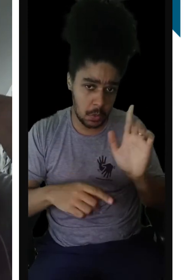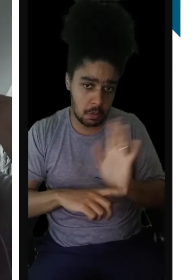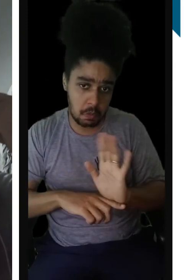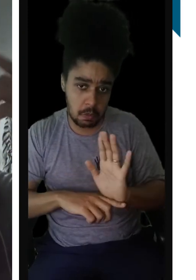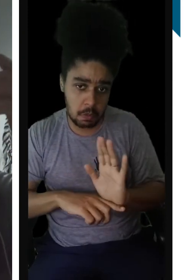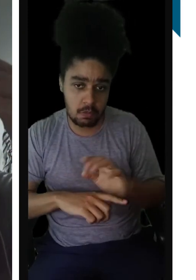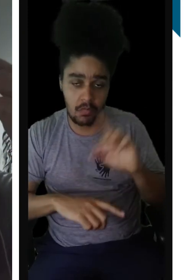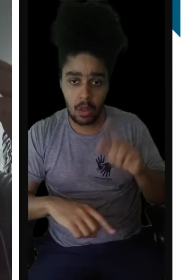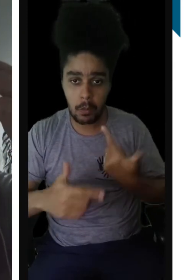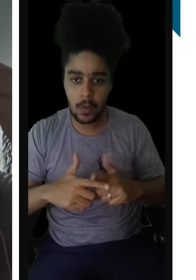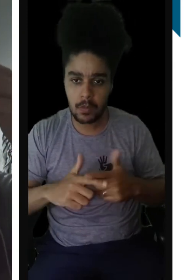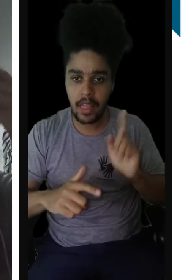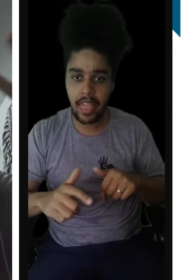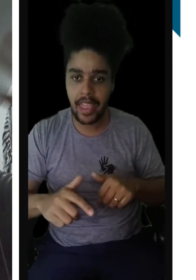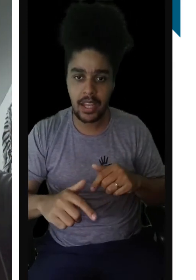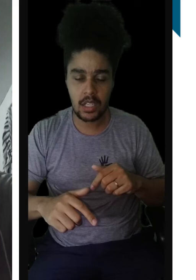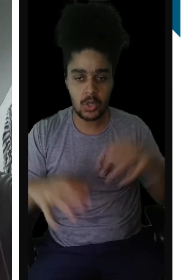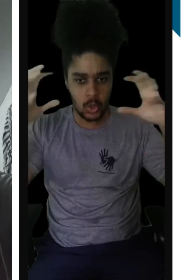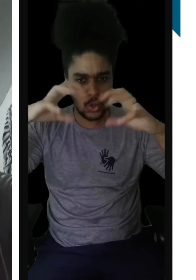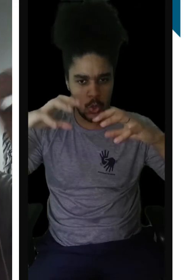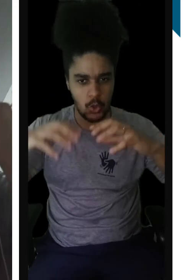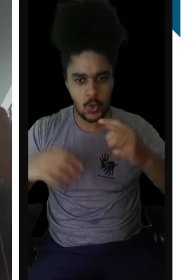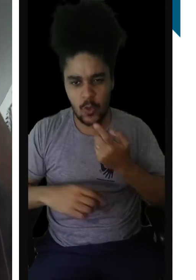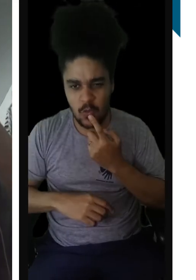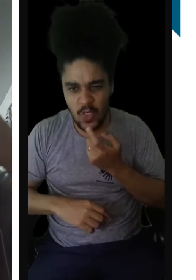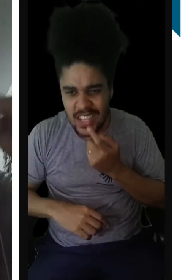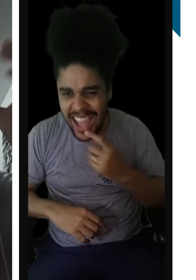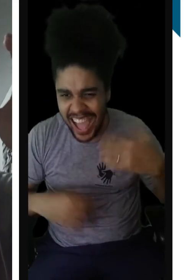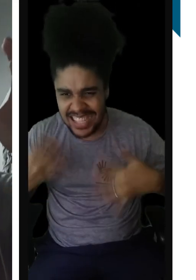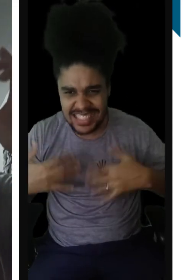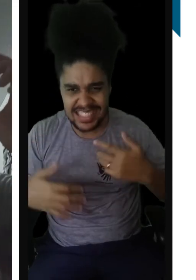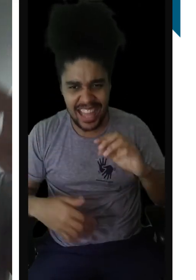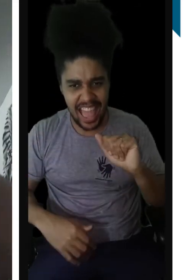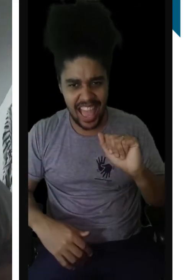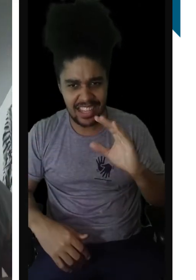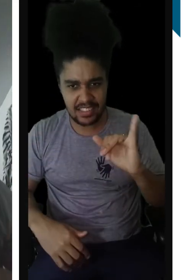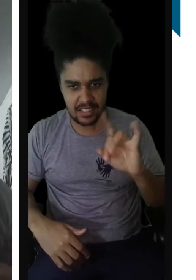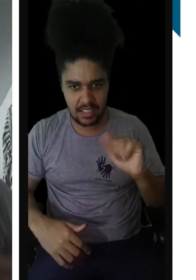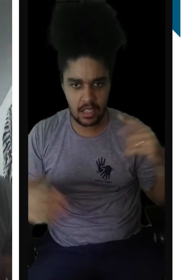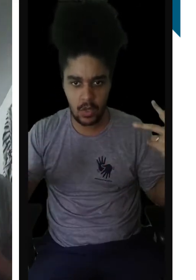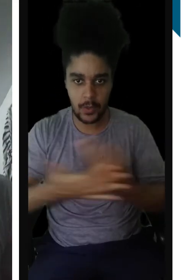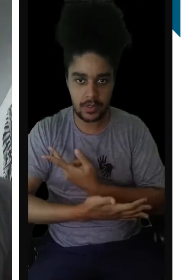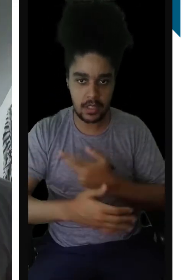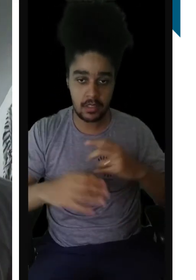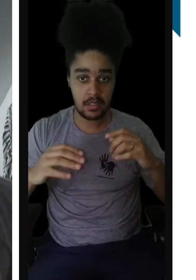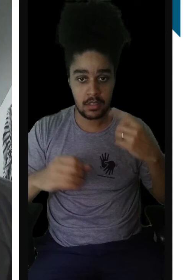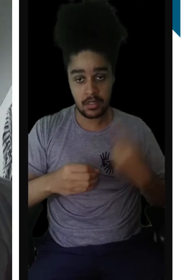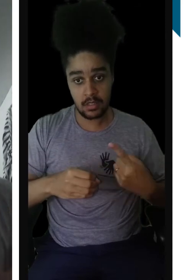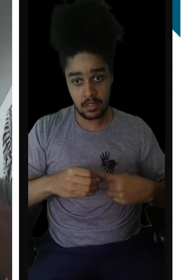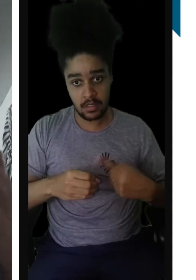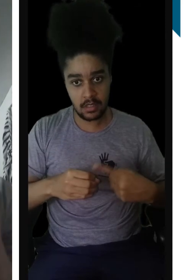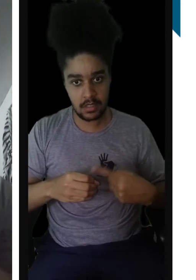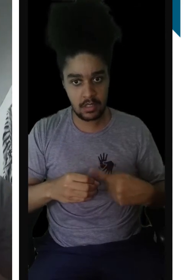falando deles, vai ser a chuva ácida, né? Que acontece naquelas cidades urbanas,